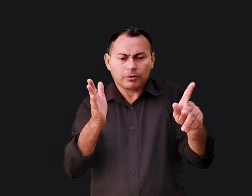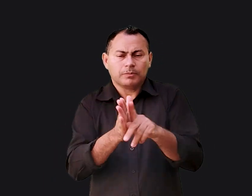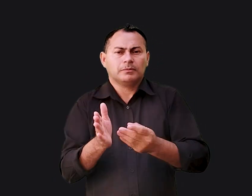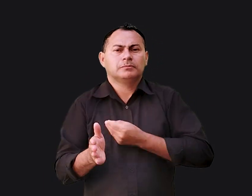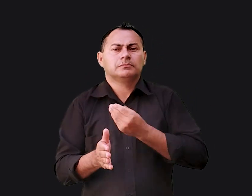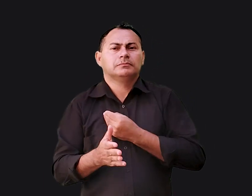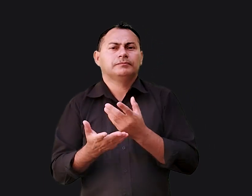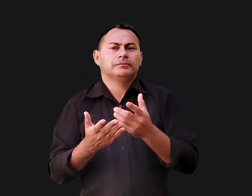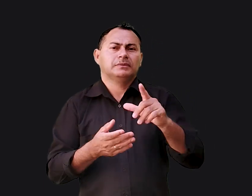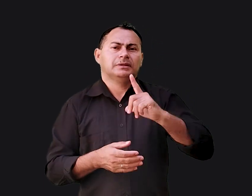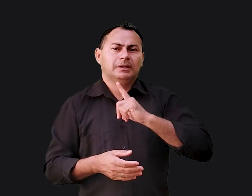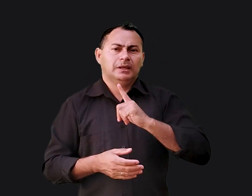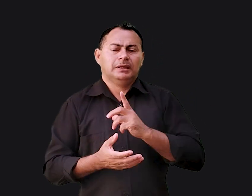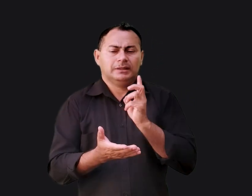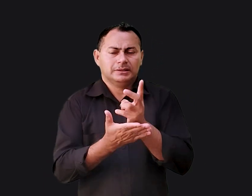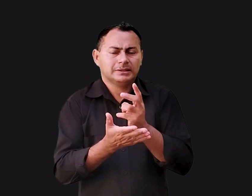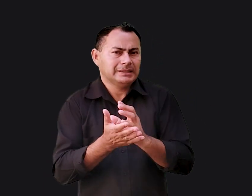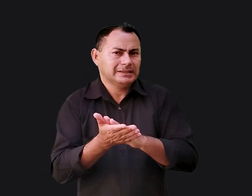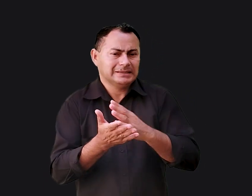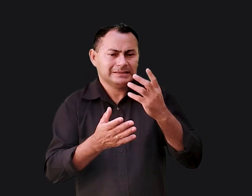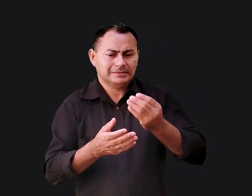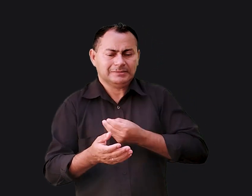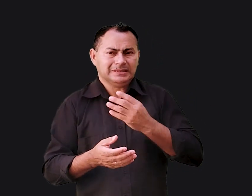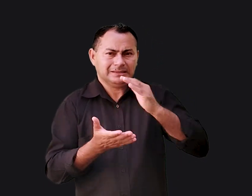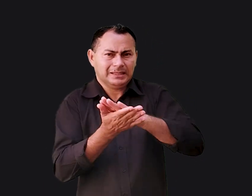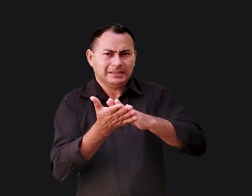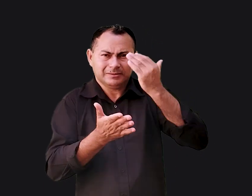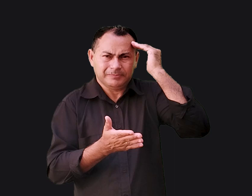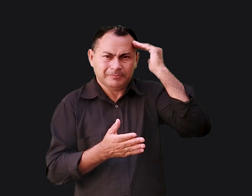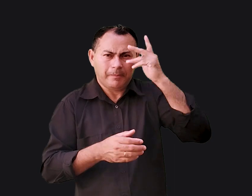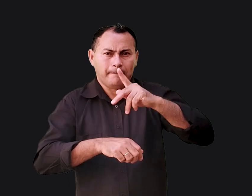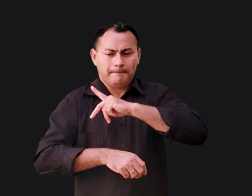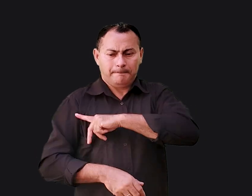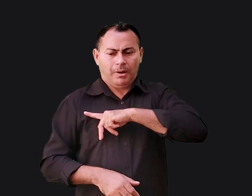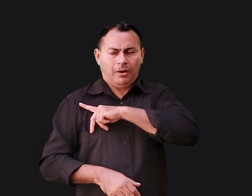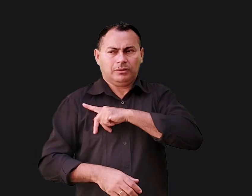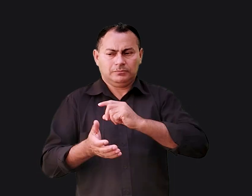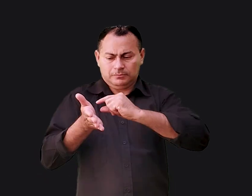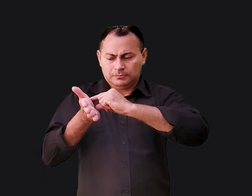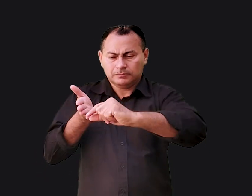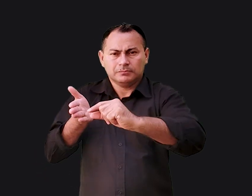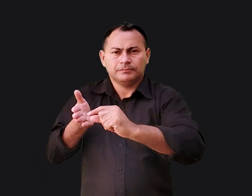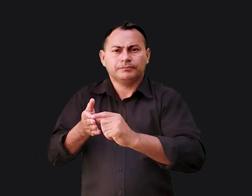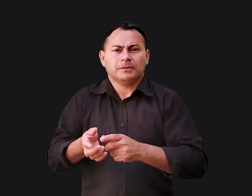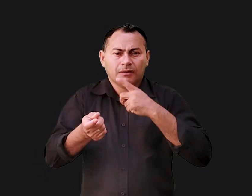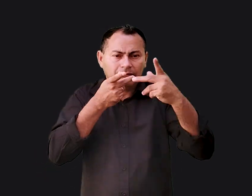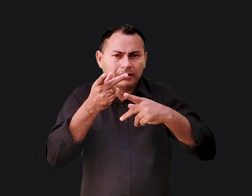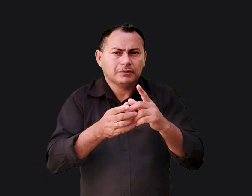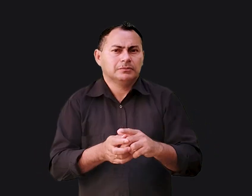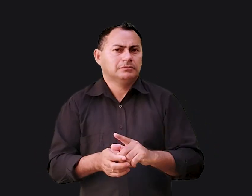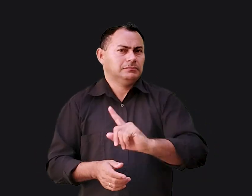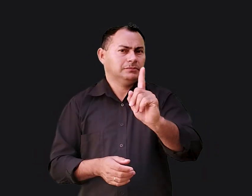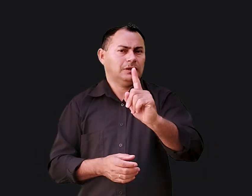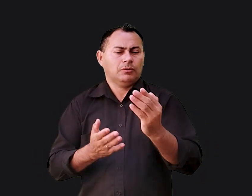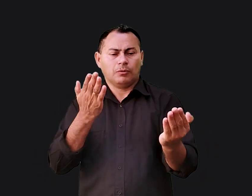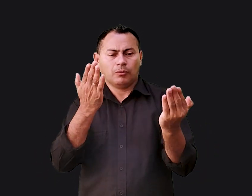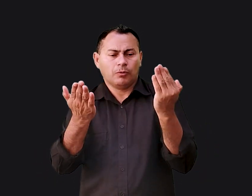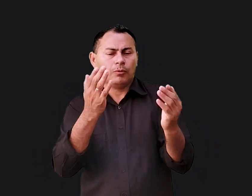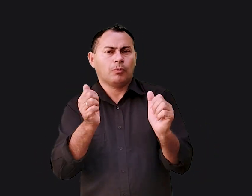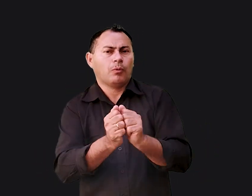consigo mesmos, agem sem entendimento. O que Paulo estava dizendo nesse versículo? Ele estava dizendo para não nos compararmos